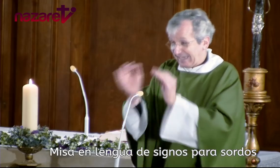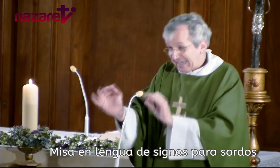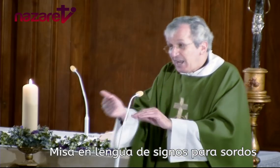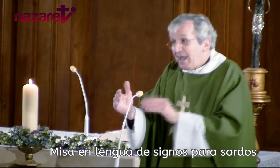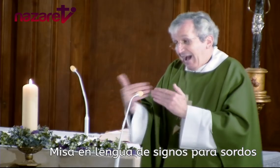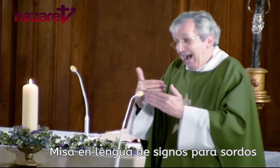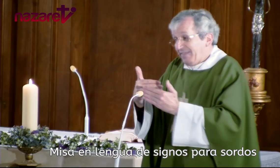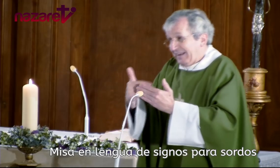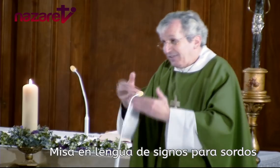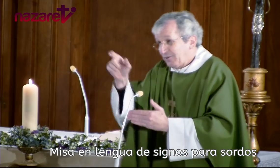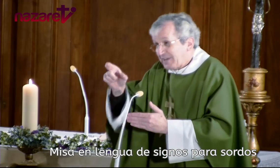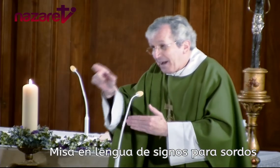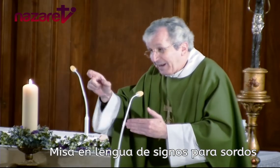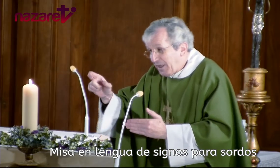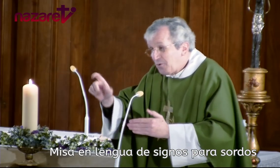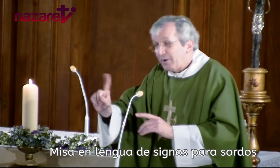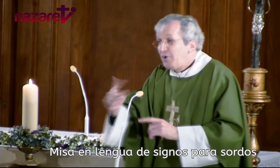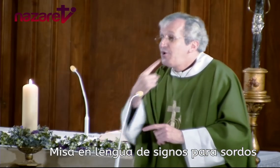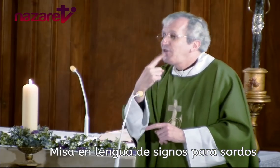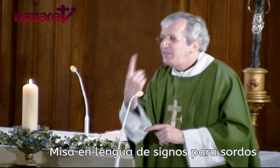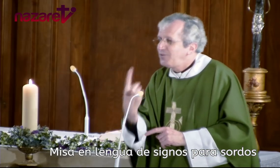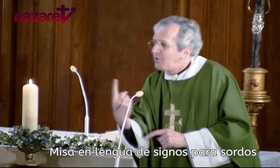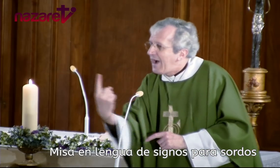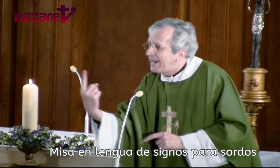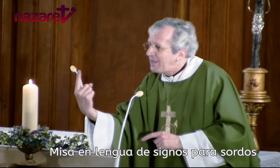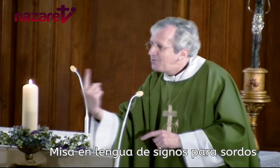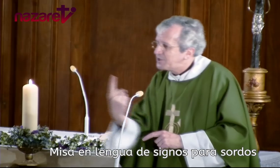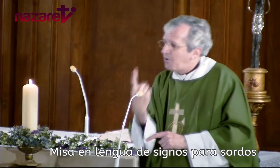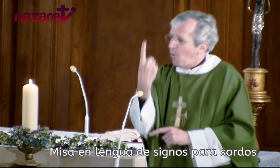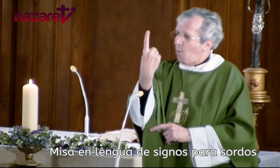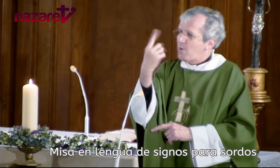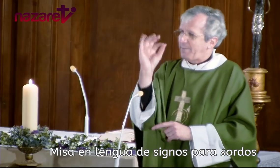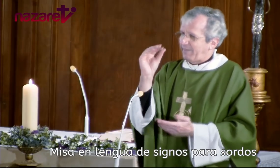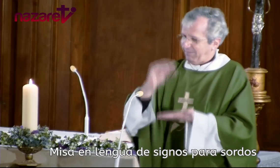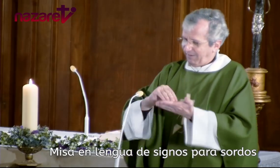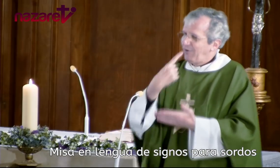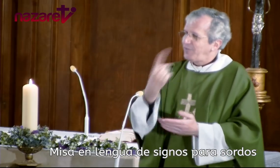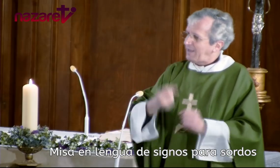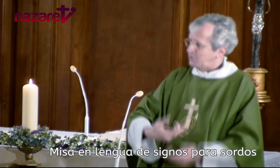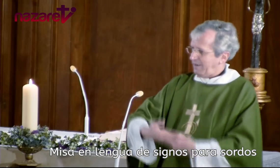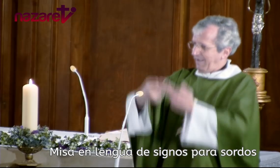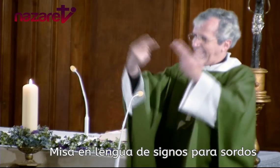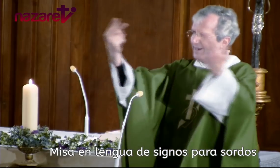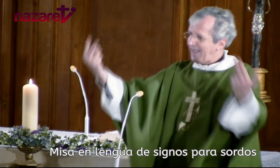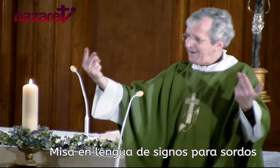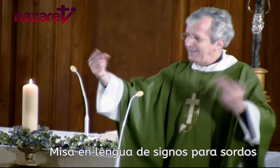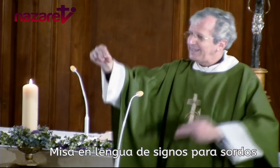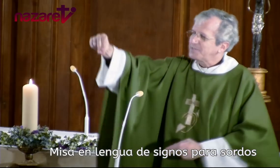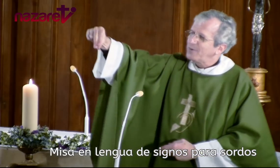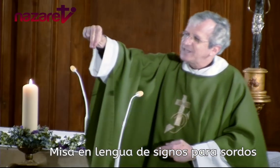es acercándonos a cada uno, pero no diciéndolo a cada uno, sino una vez lo diremos general y después